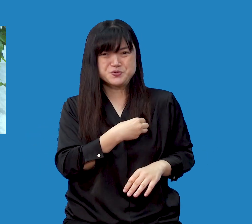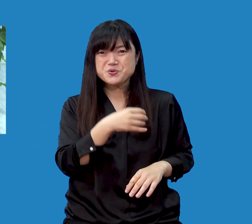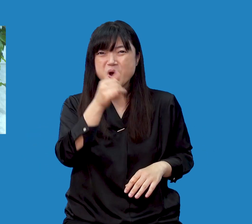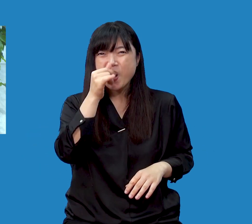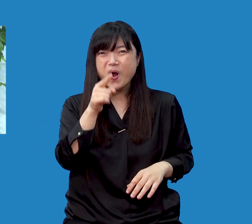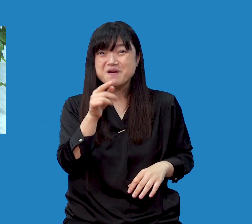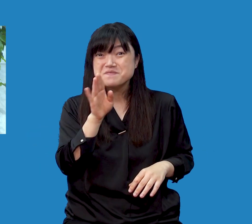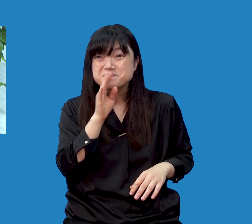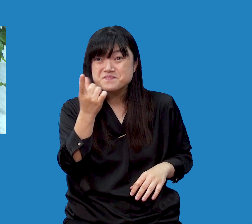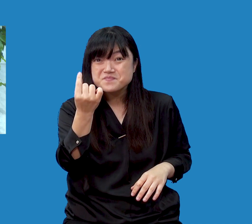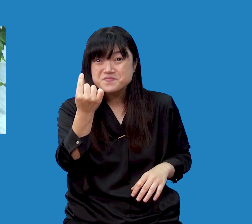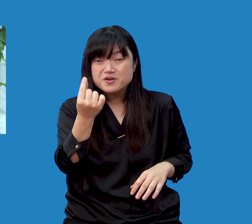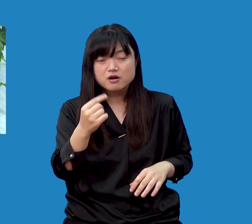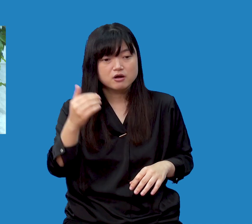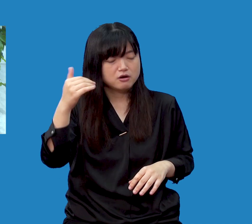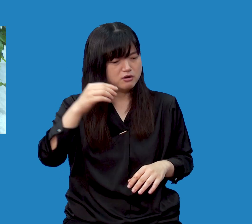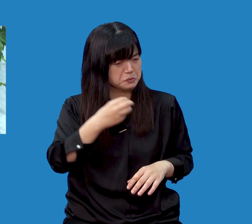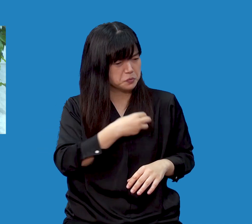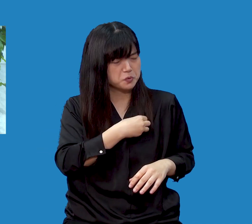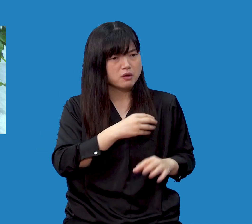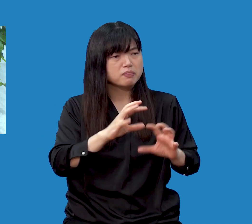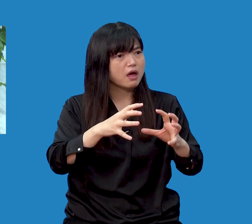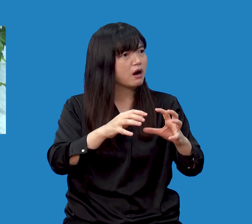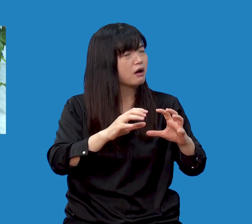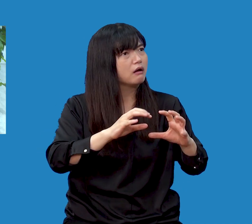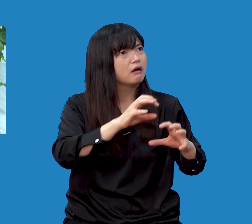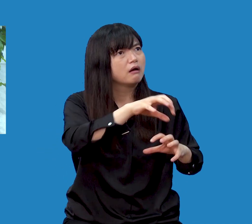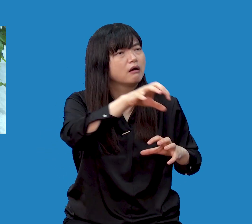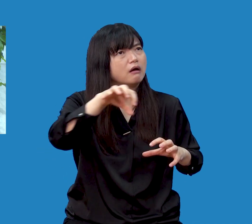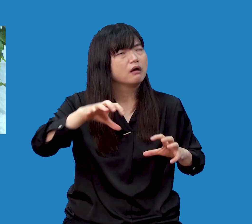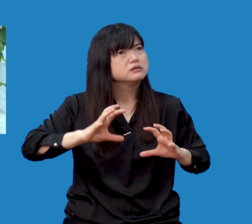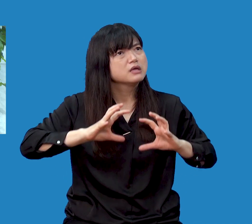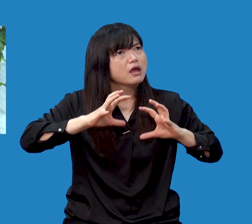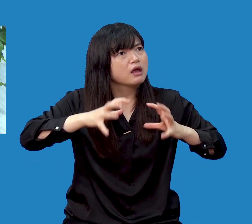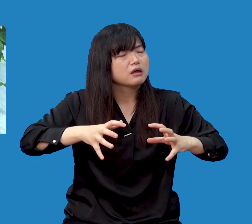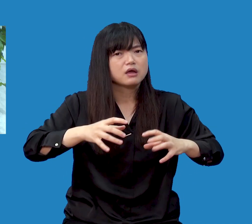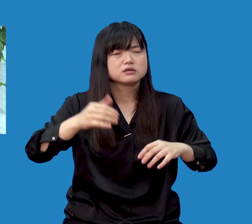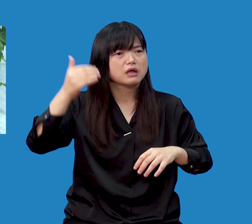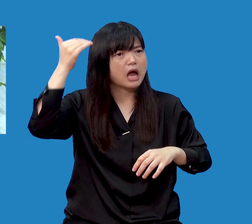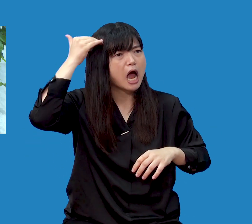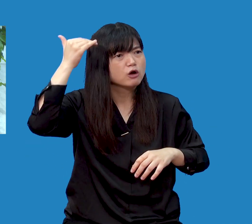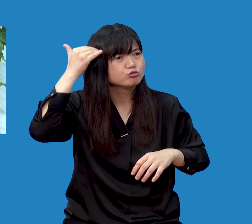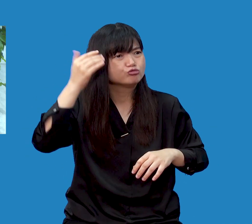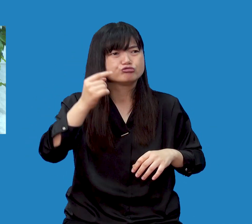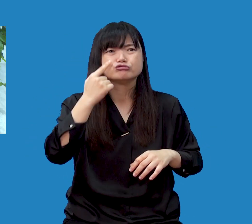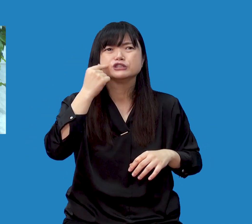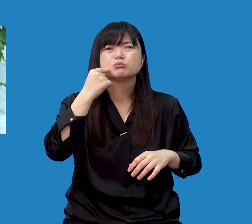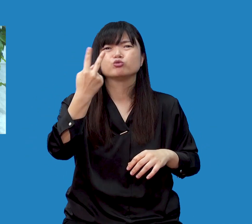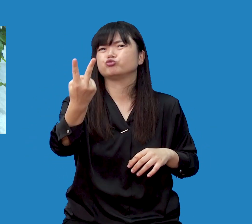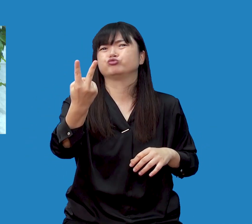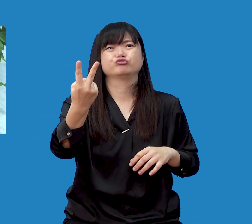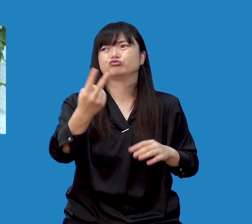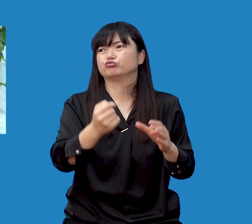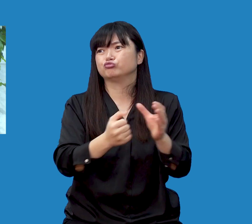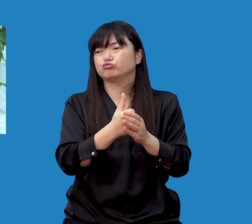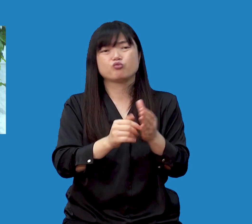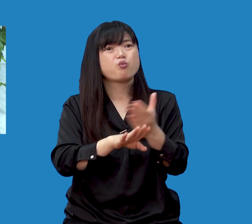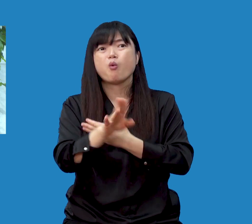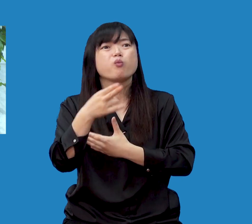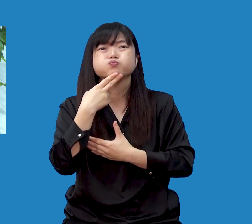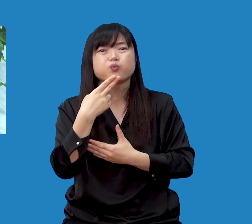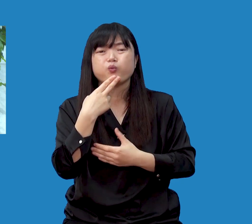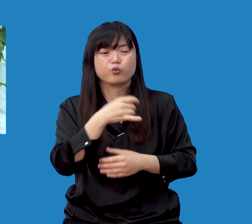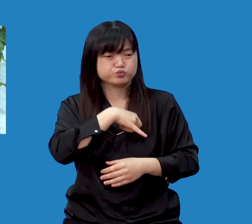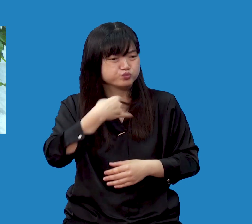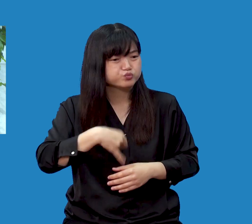나라가 우리나라하고 일본밖에 없다지요. 세계에 그런 나라가 없는데